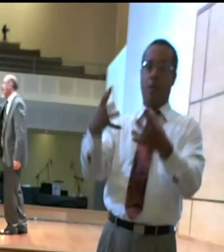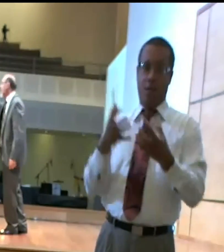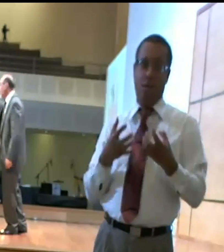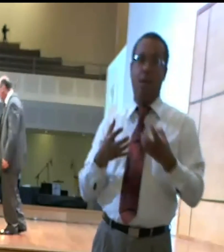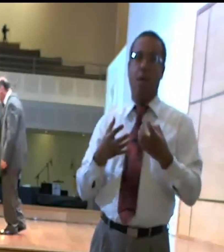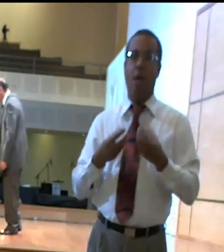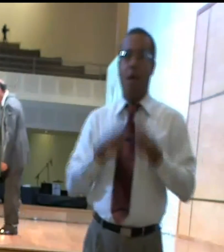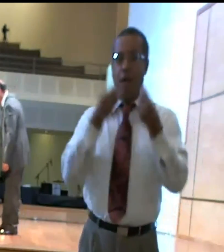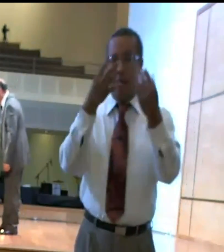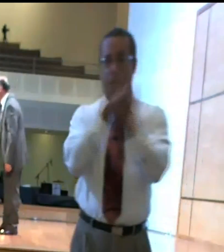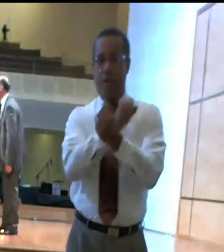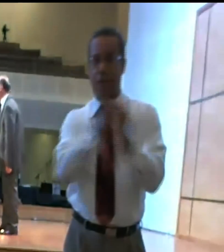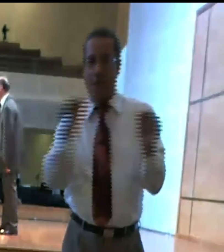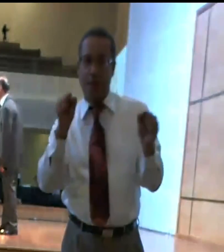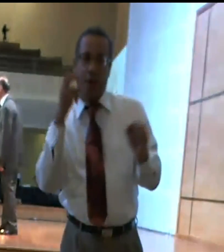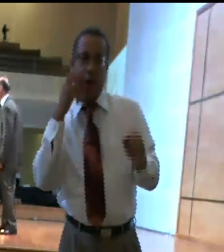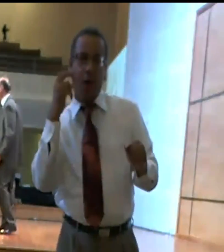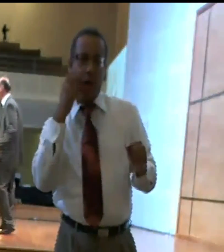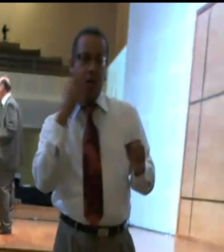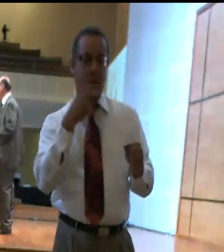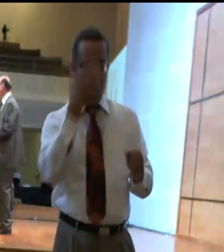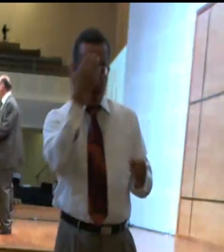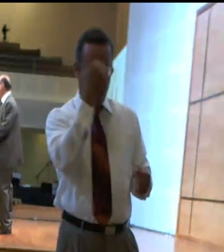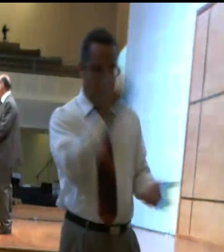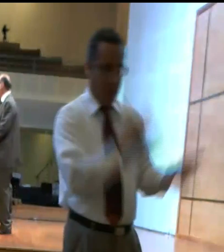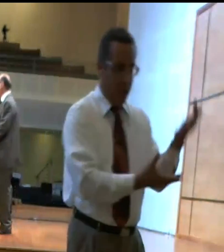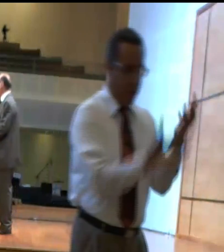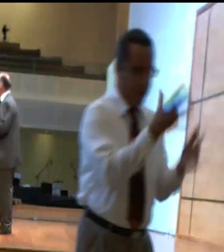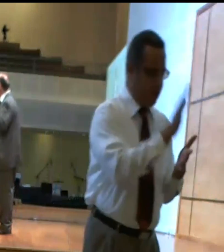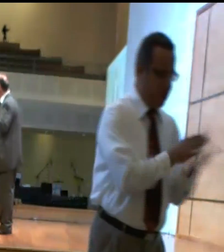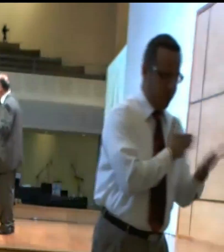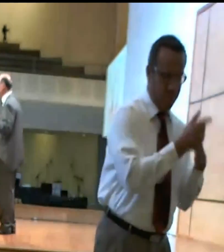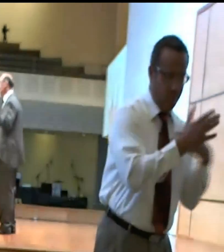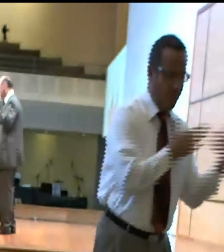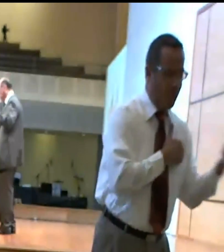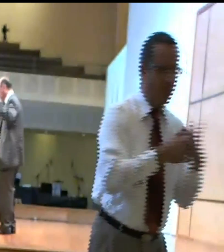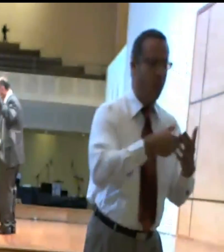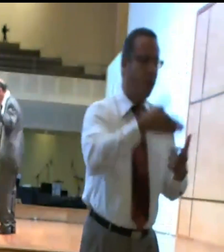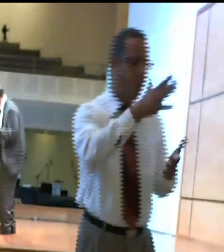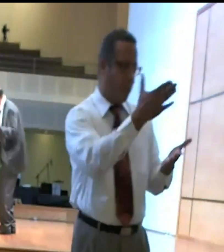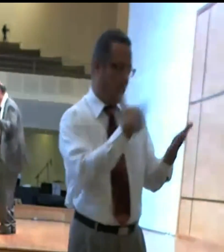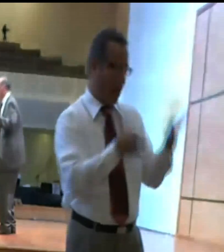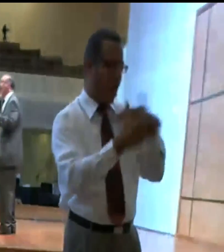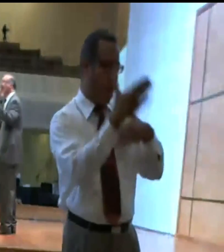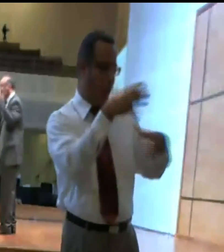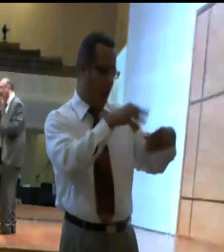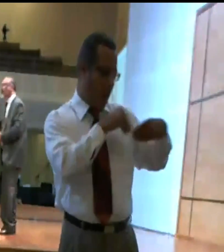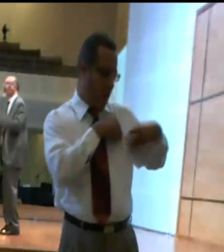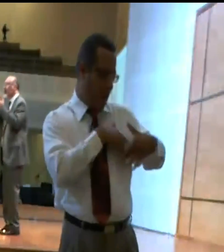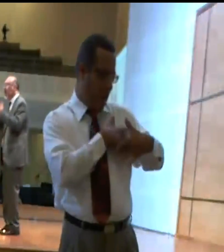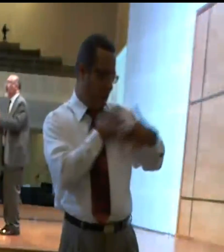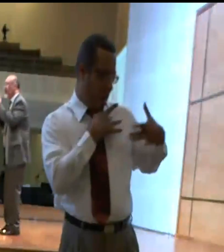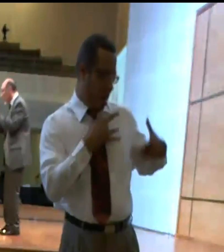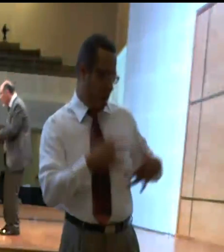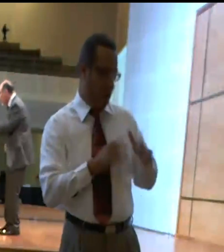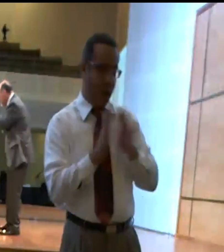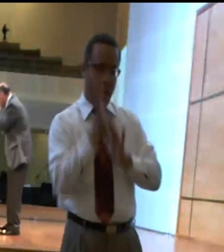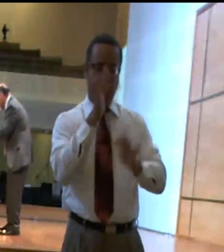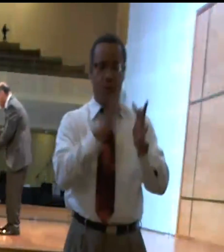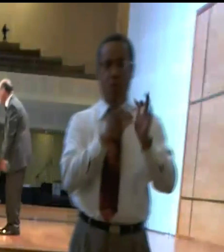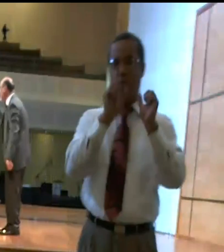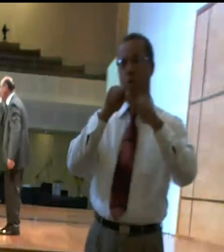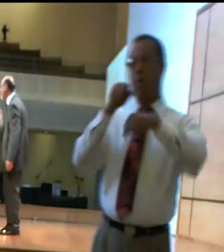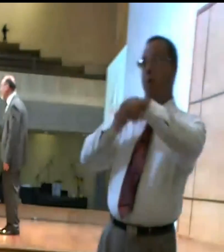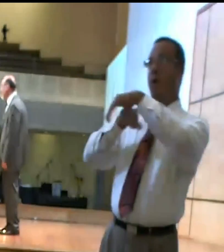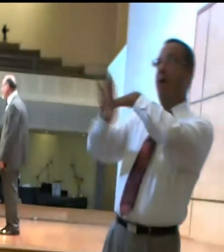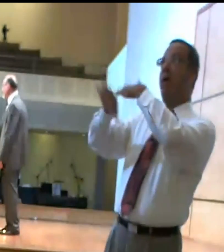sin lugar a dudas la condenación del infierno. Y ahora yo me pregunto, queridos hermanos, ¿acaso no podemos